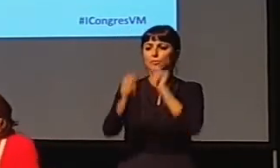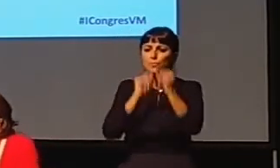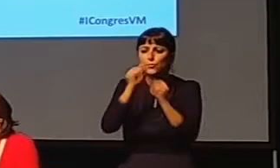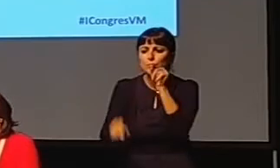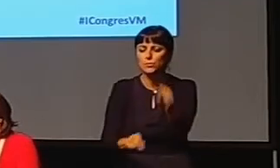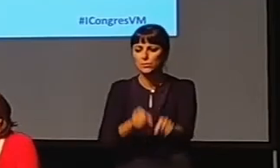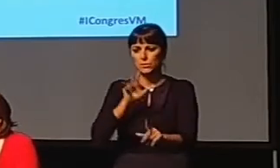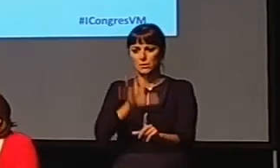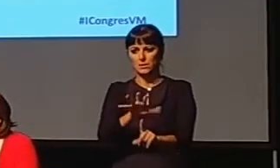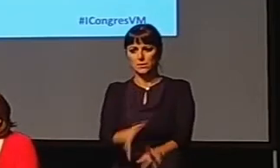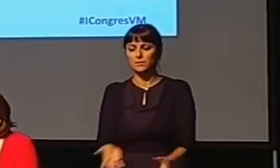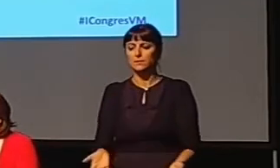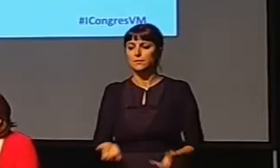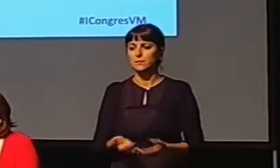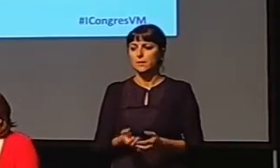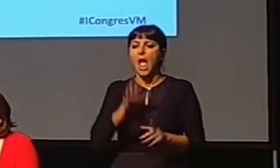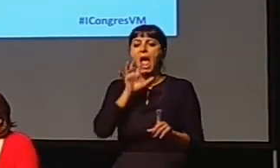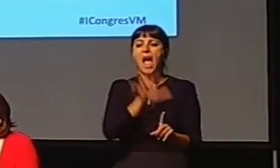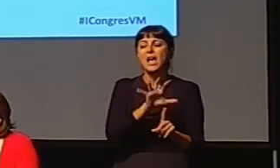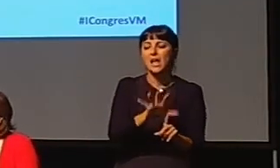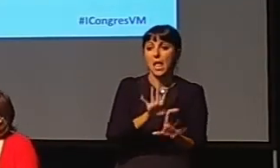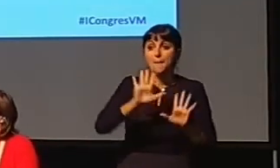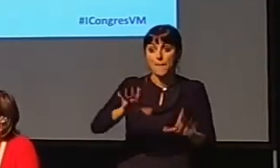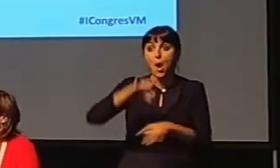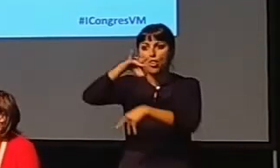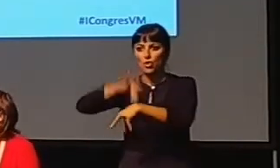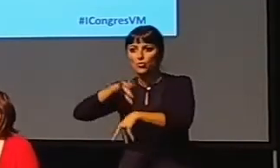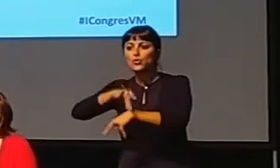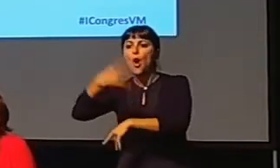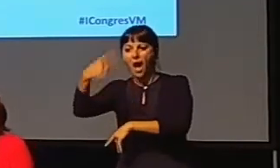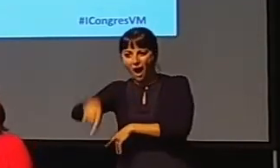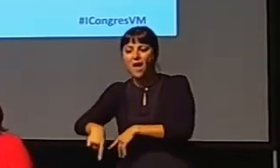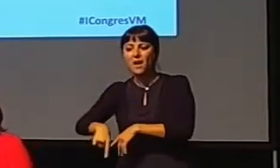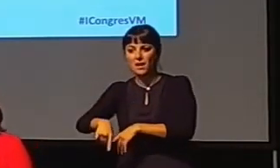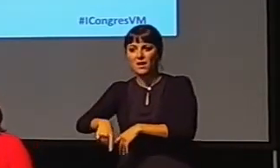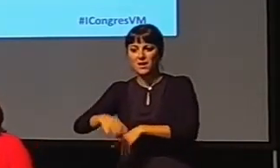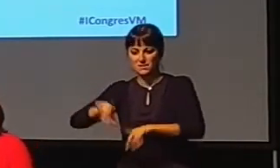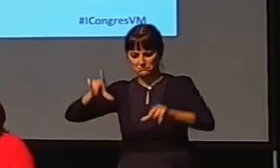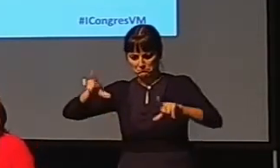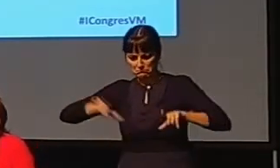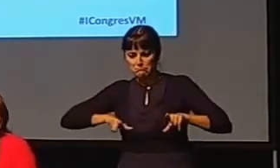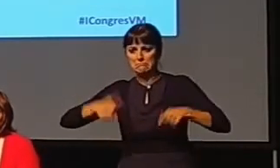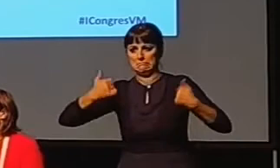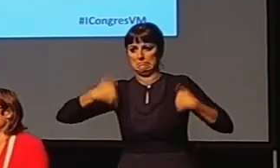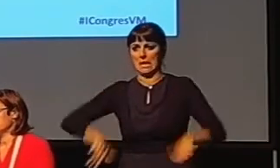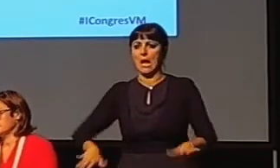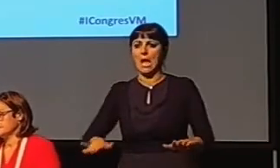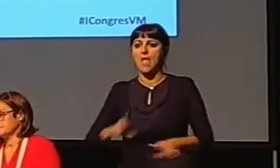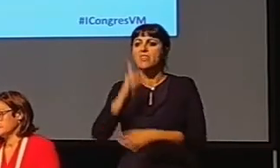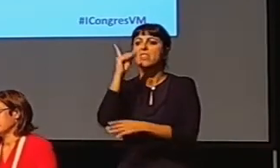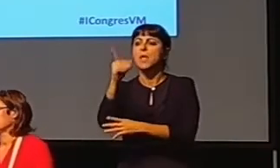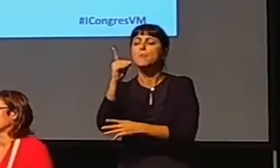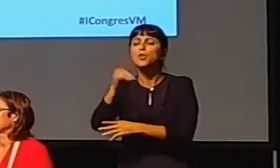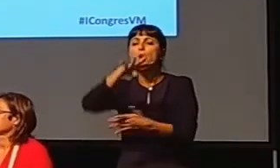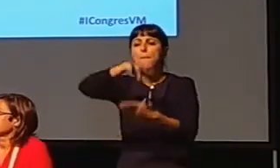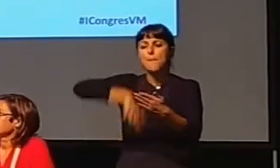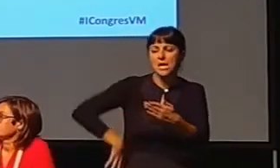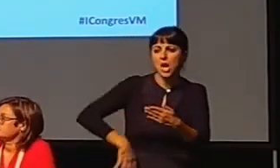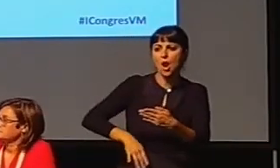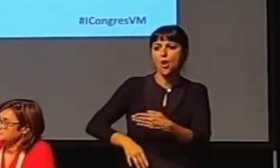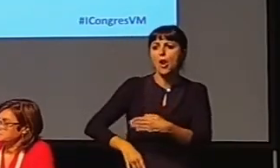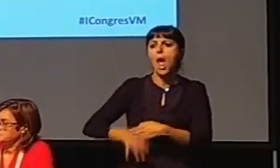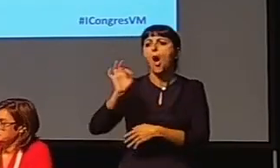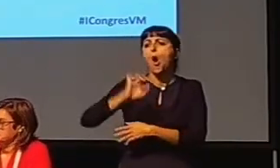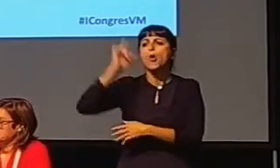processos d'assetjaments i agressions, sent doctors, els puc assenyalar. Diputació de Barcelona, hem tingut diputats i directors que han